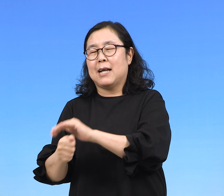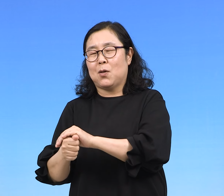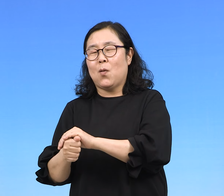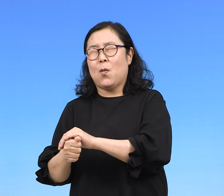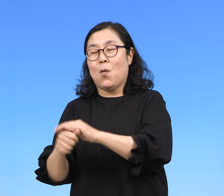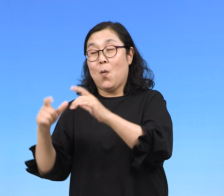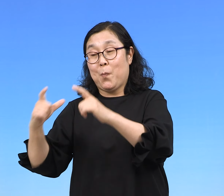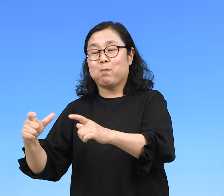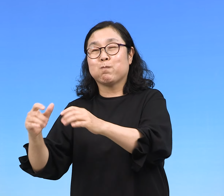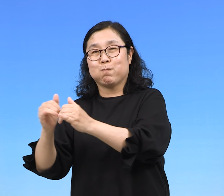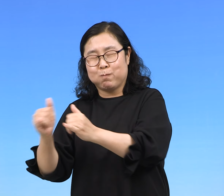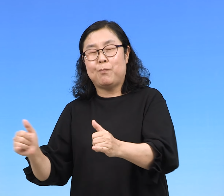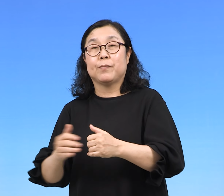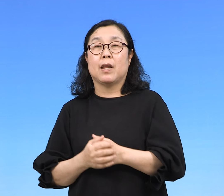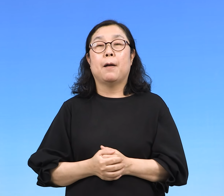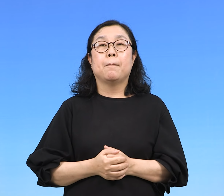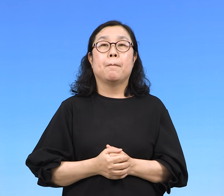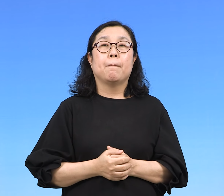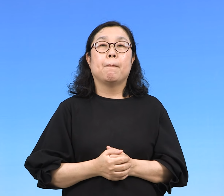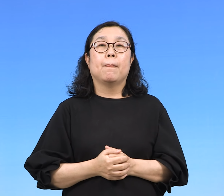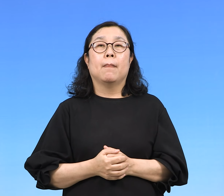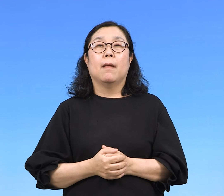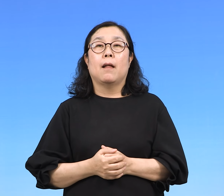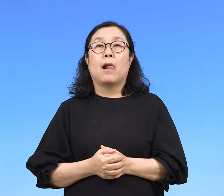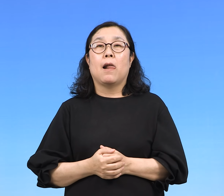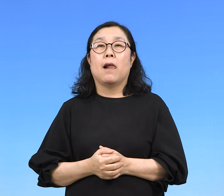웃기려고 하는 거니까 너무 깊이 생각하지 마세요.